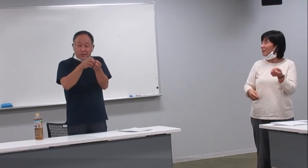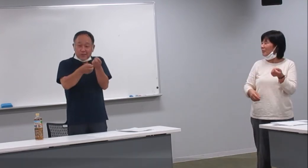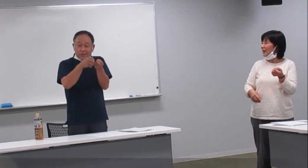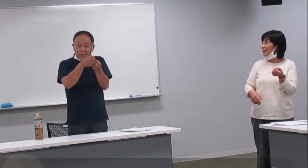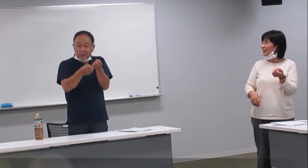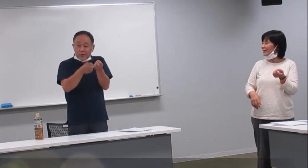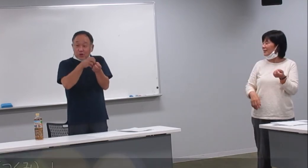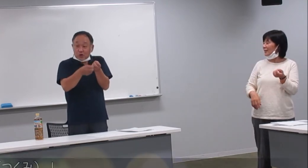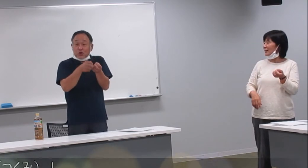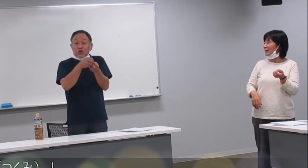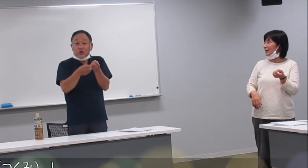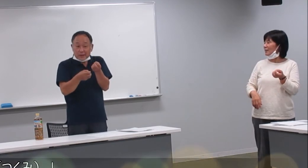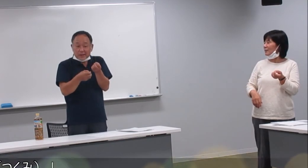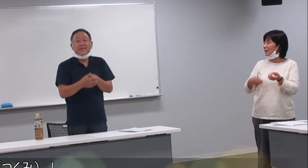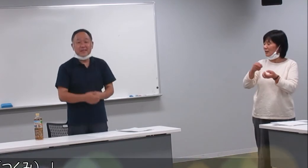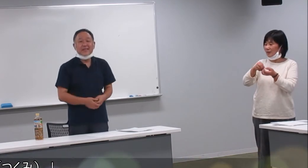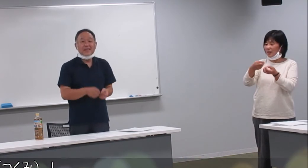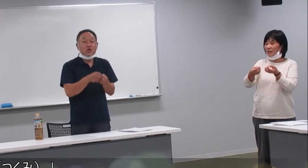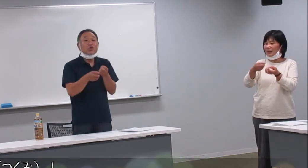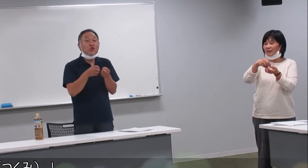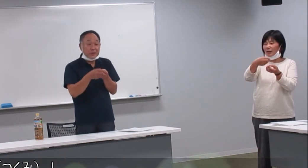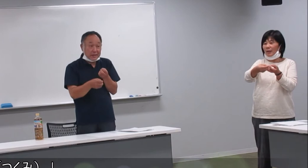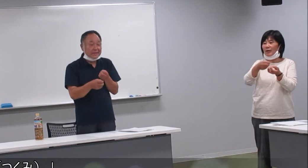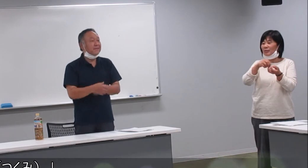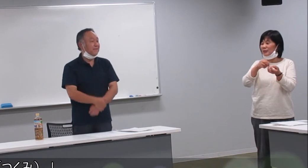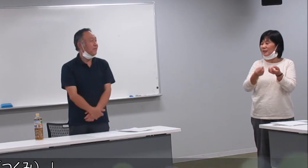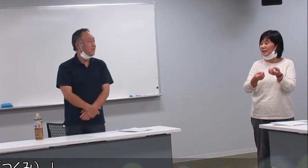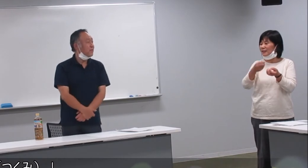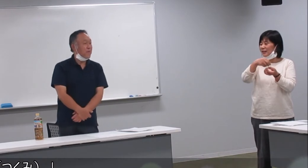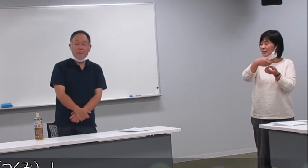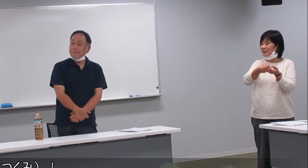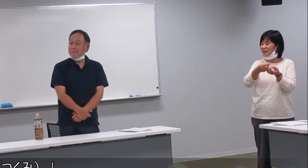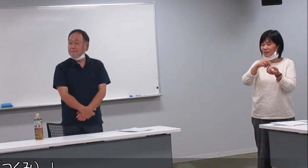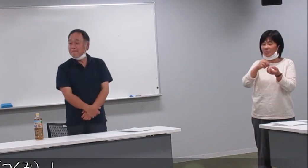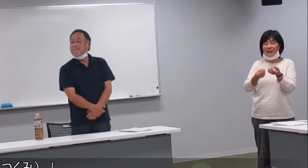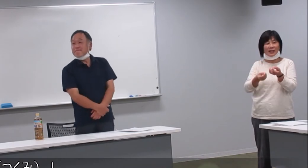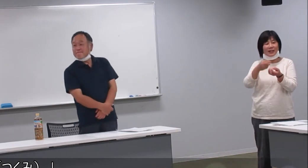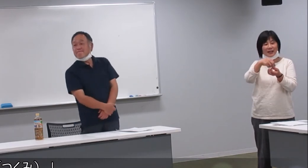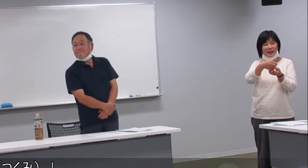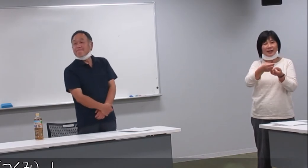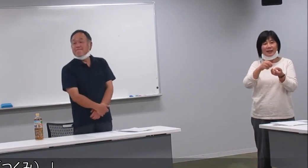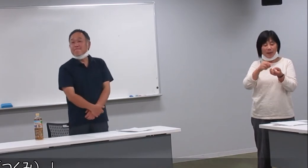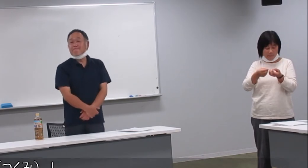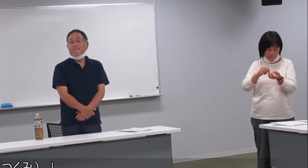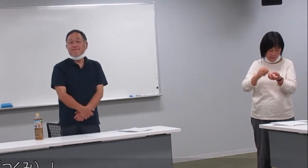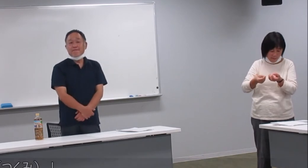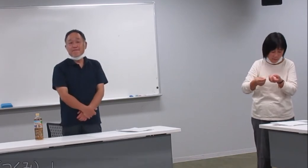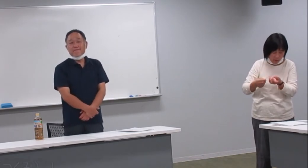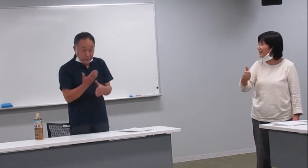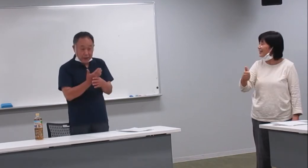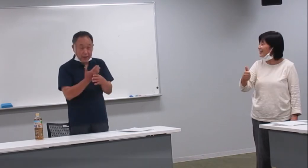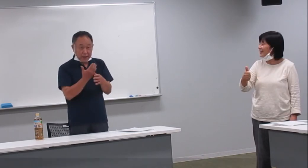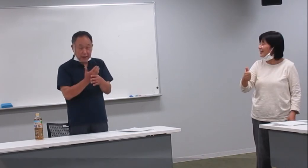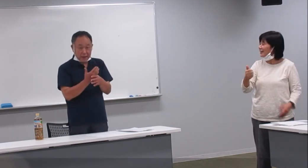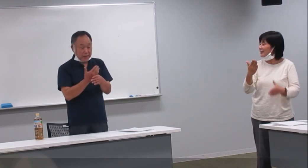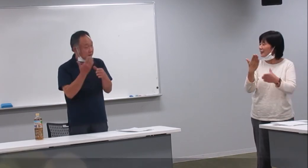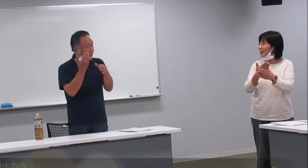みかんがたくさんなってるところなので、みかんの皮を 使用されます。松山って言われたの？